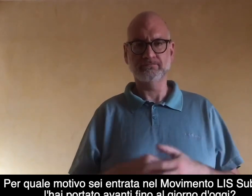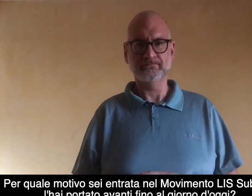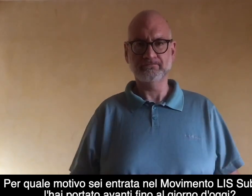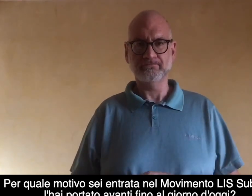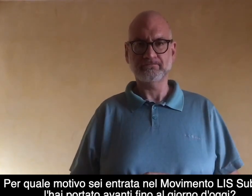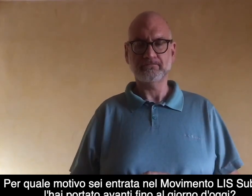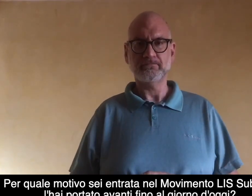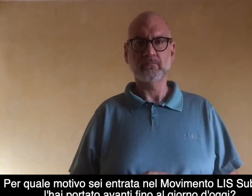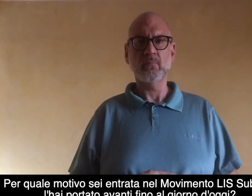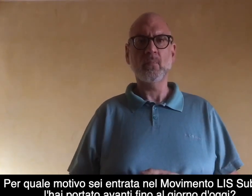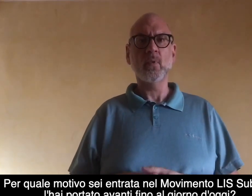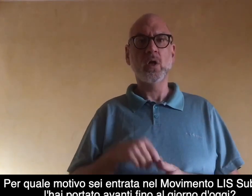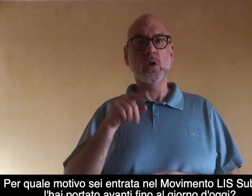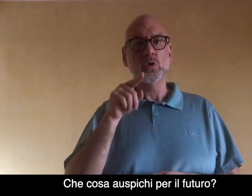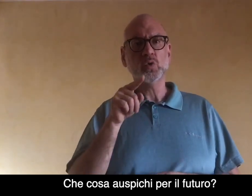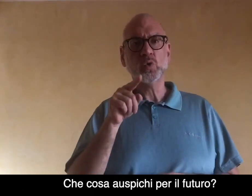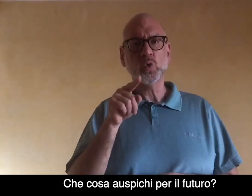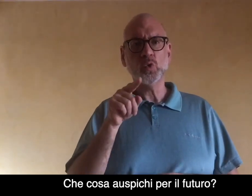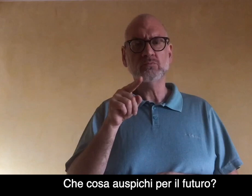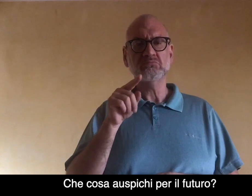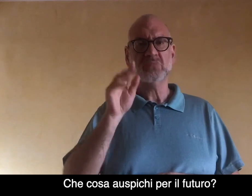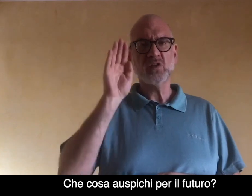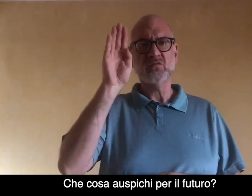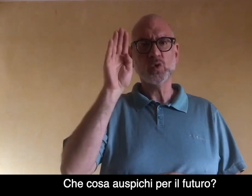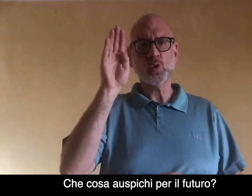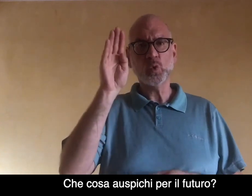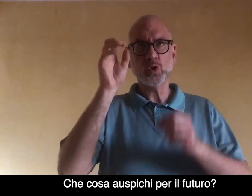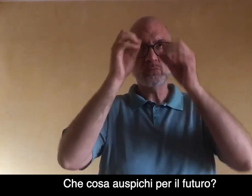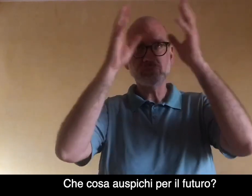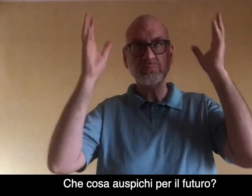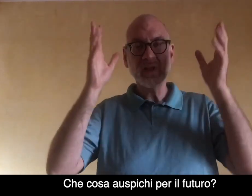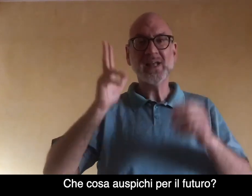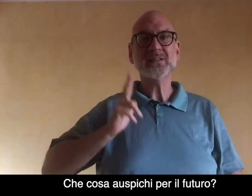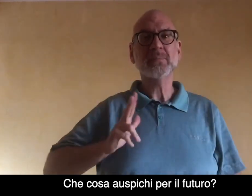d'oggi per il futuro che cosa auspichi